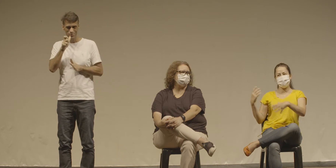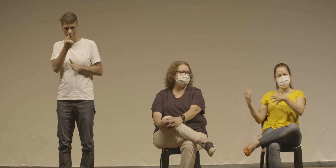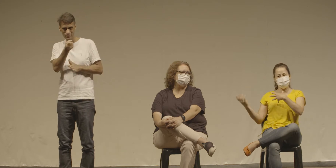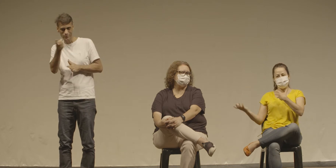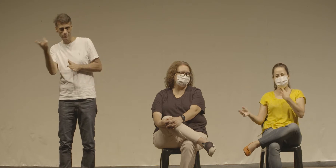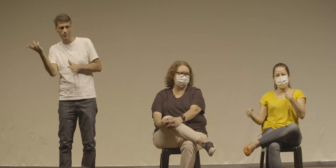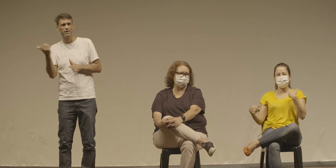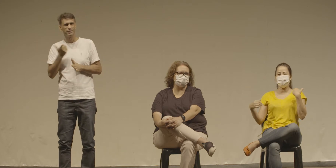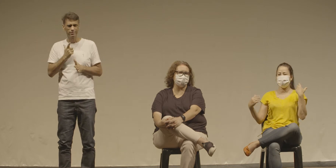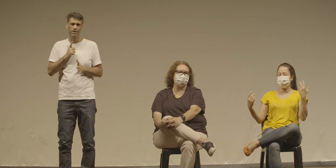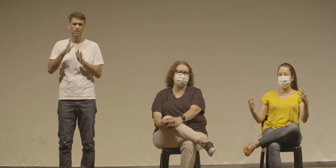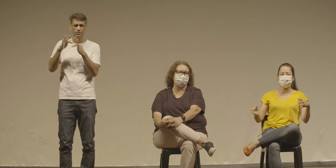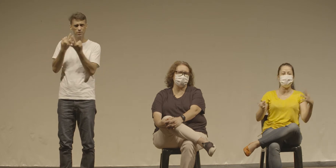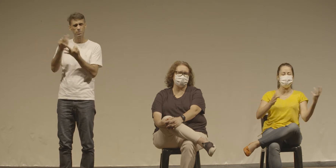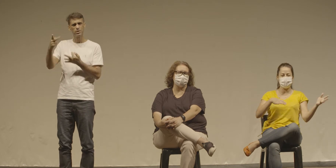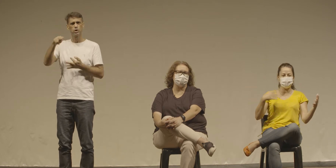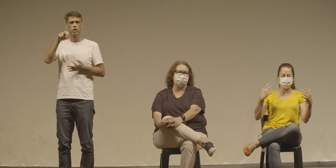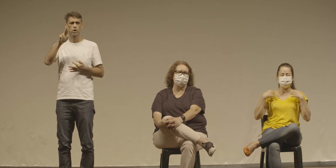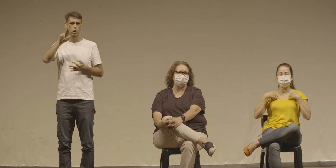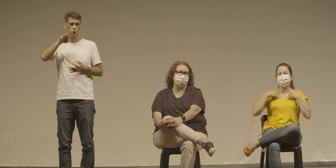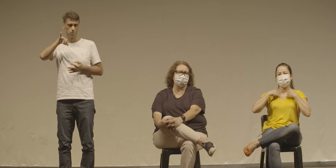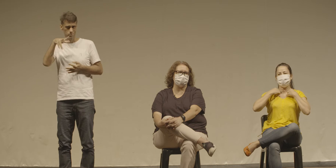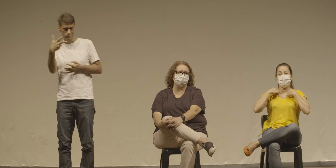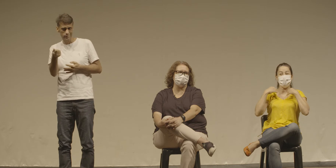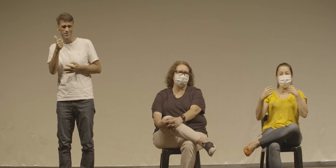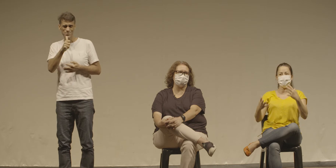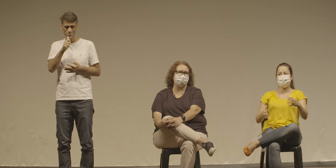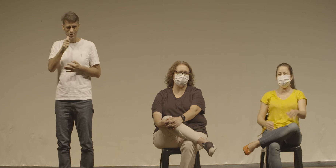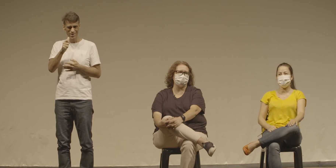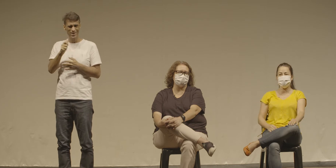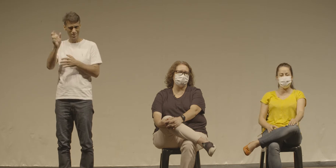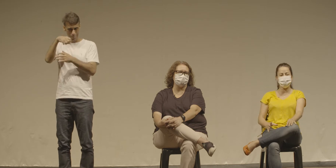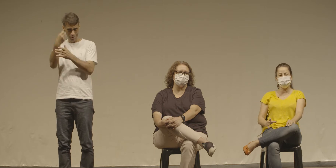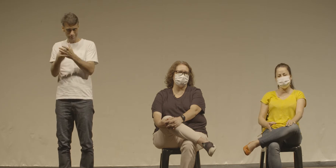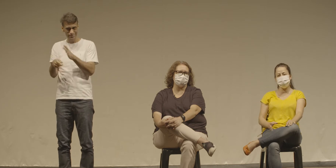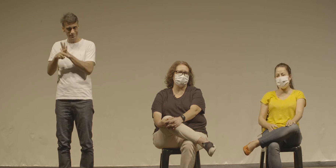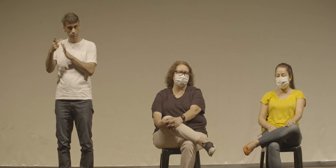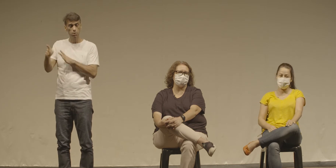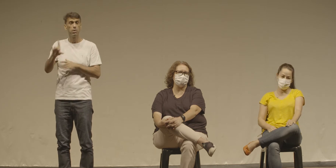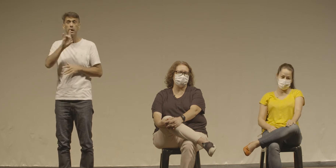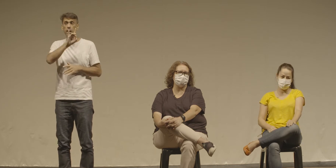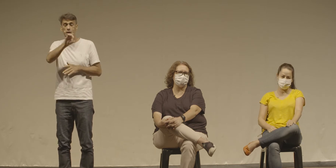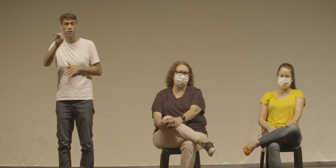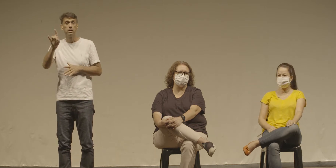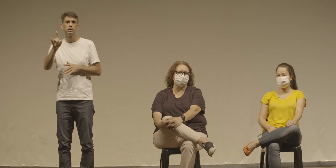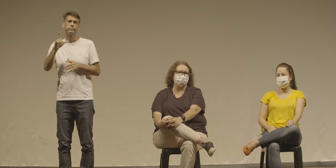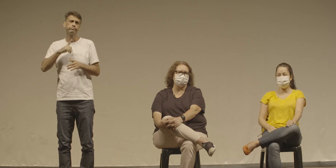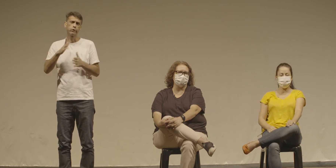né, a gente tem a foto familiar da Norminha, de cada uma delas, mas cada foto pública ela é